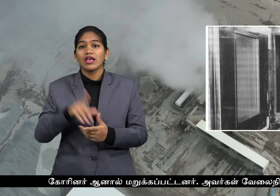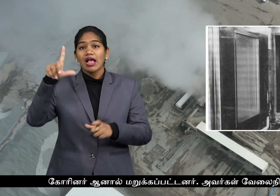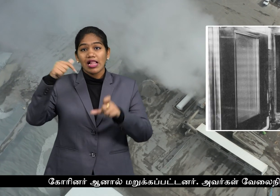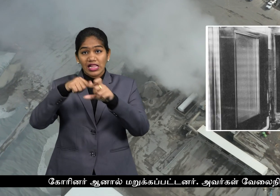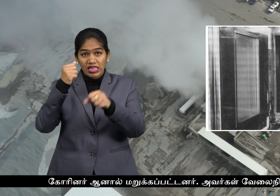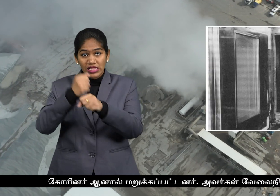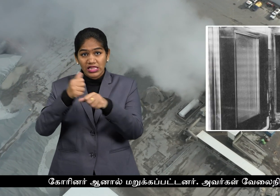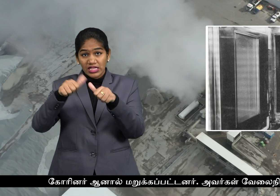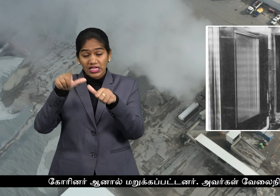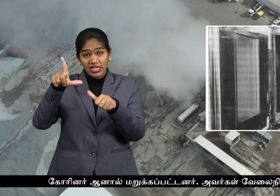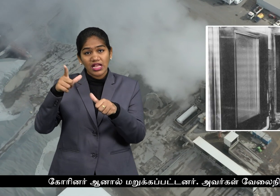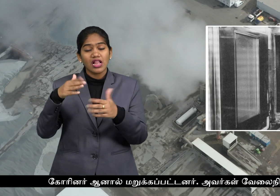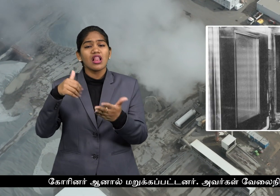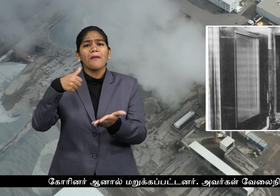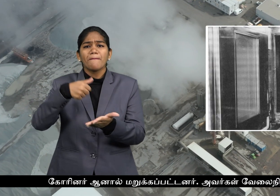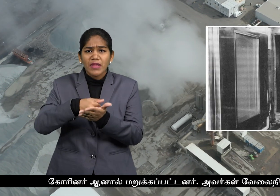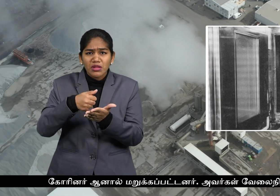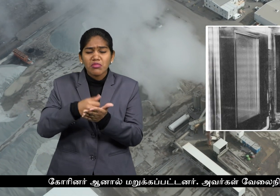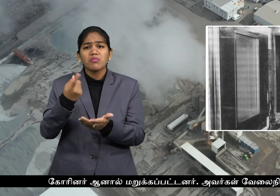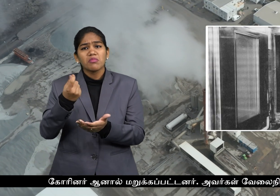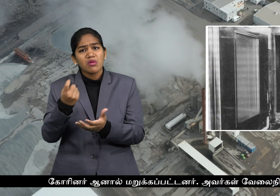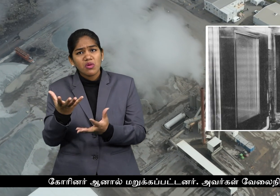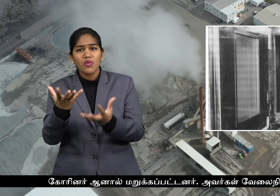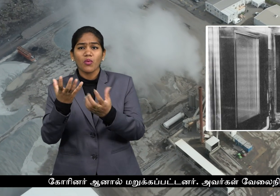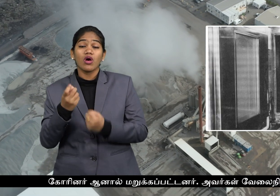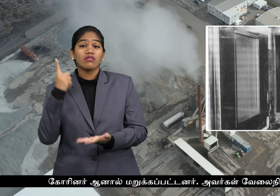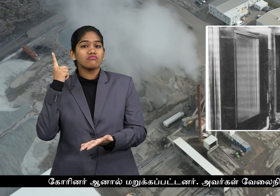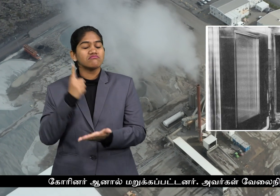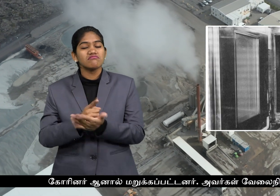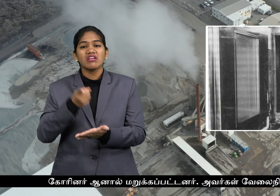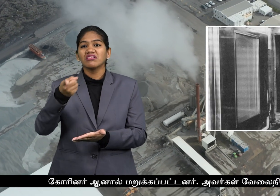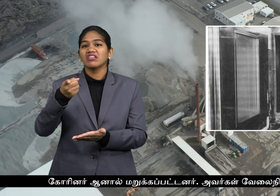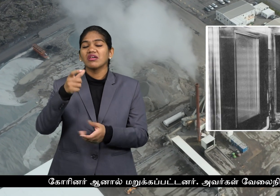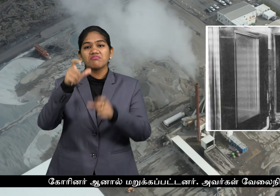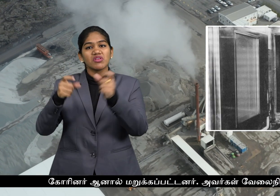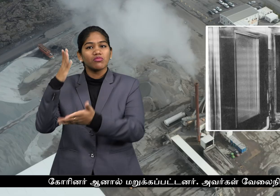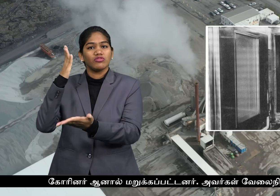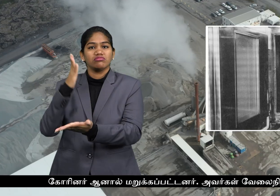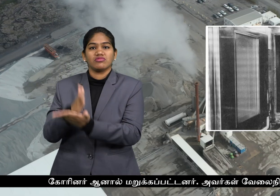ஆனால் மறுக்கப்பட்டனர். அவர்கள் வேலை நிறுத்தத்தில் ஈடுபட்டு